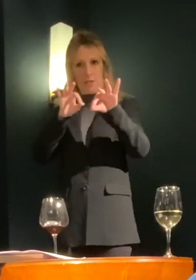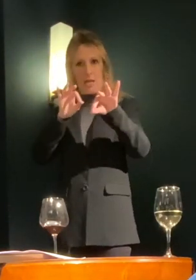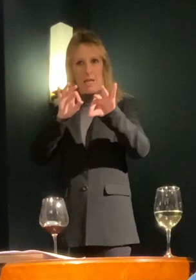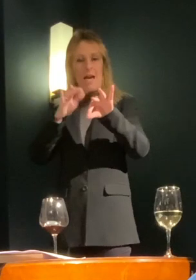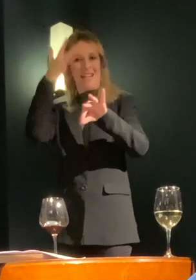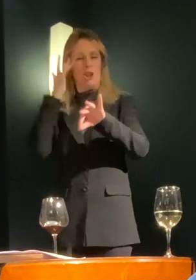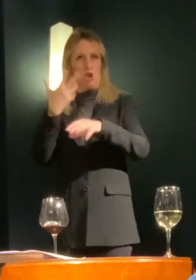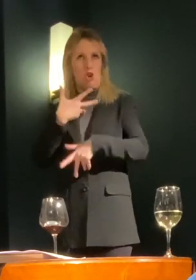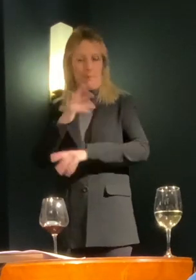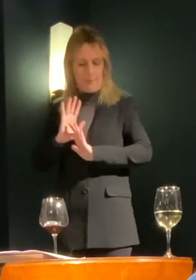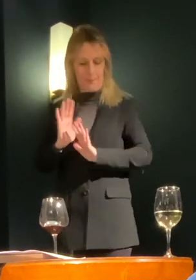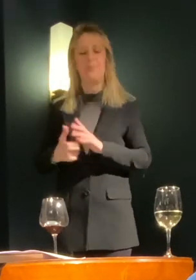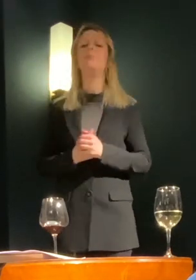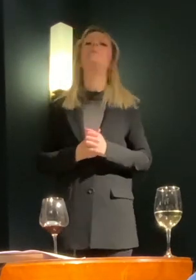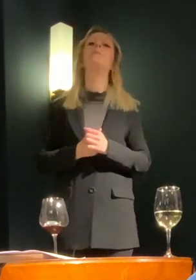Valerio.